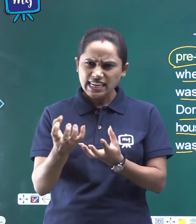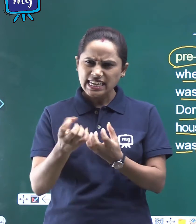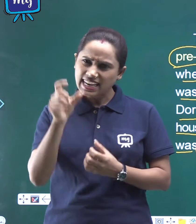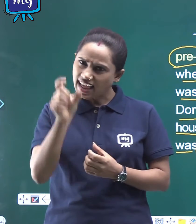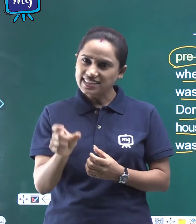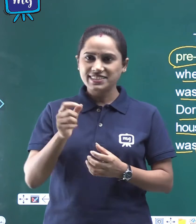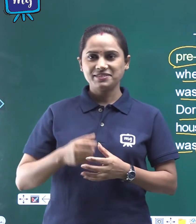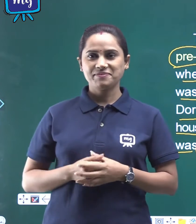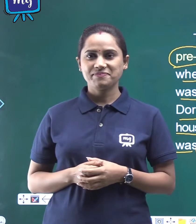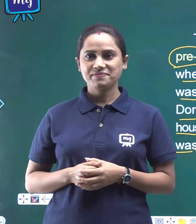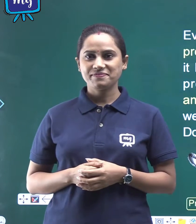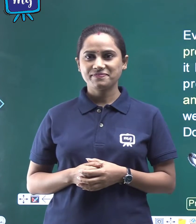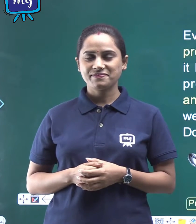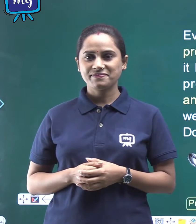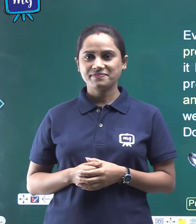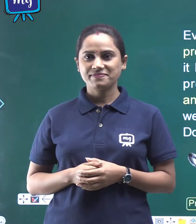लालची.